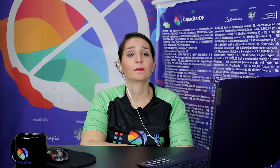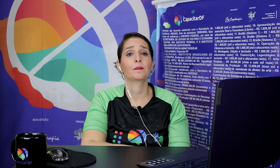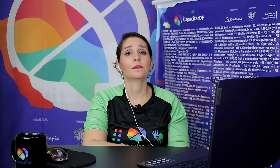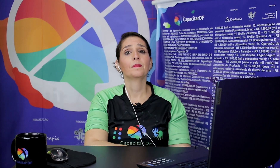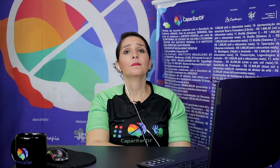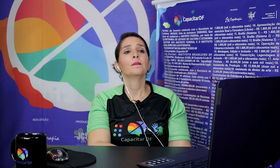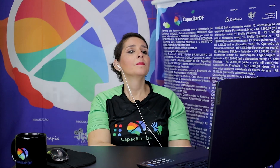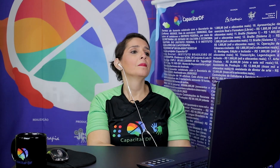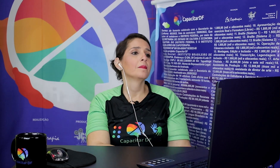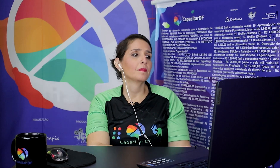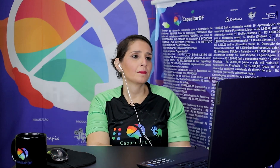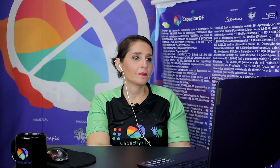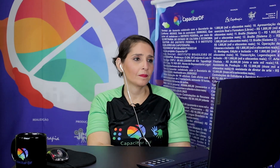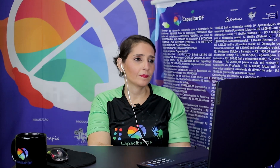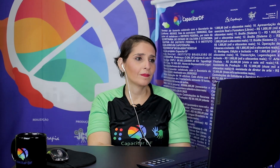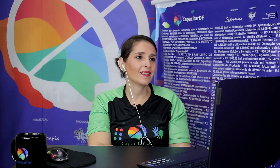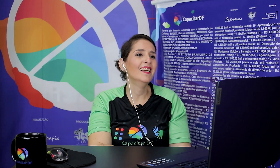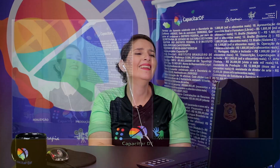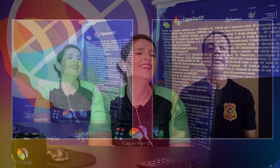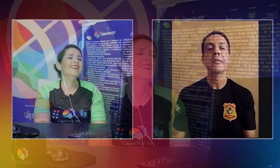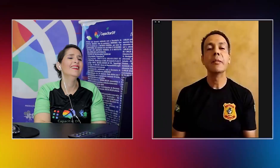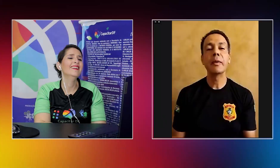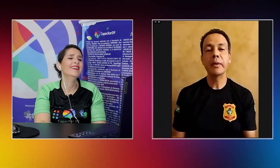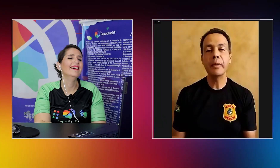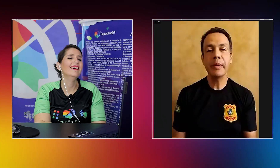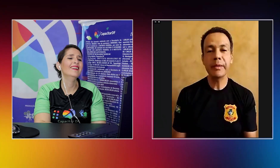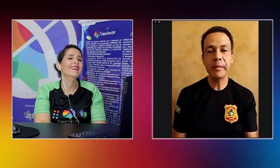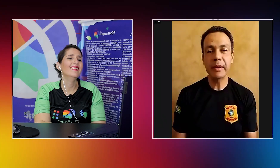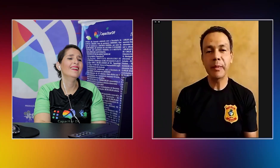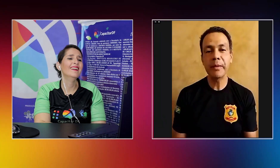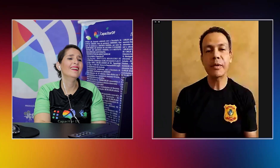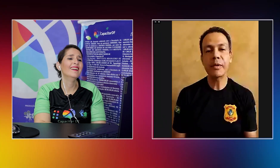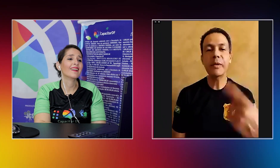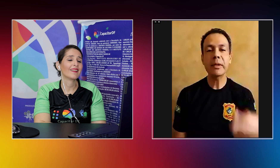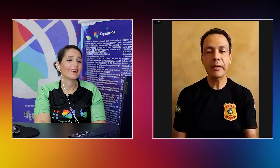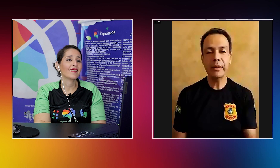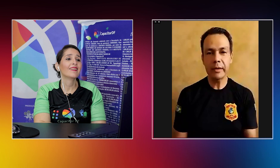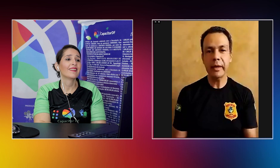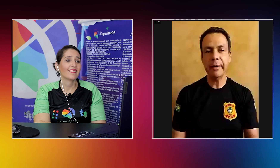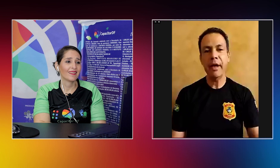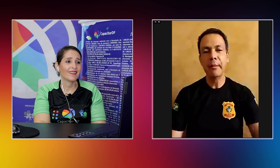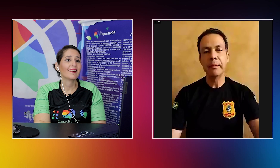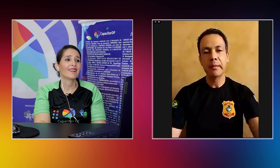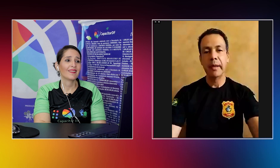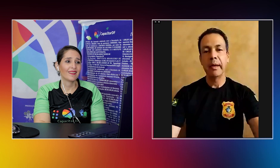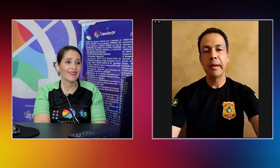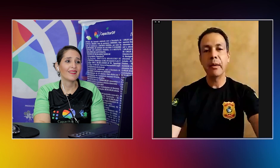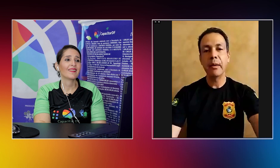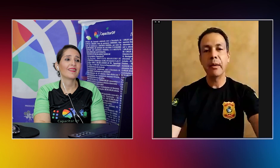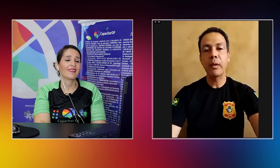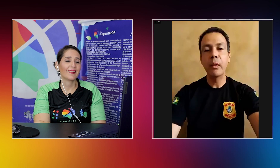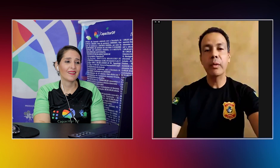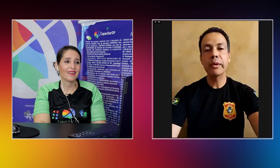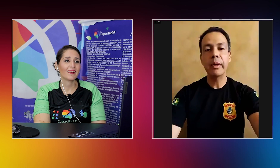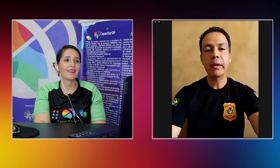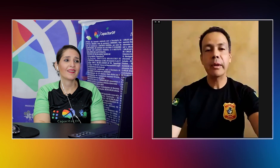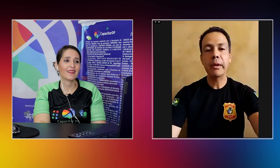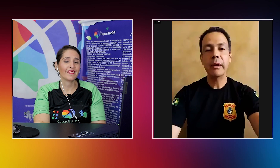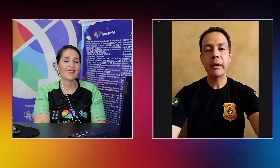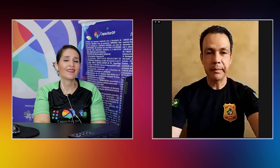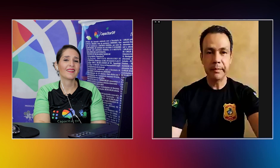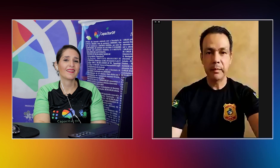Já vi surdo rir foi muito de mim já, sem eu nem perceber, depois que eu perguntava o que era. Outra